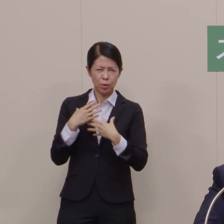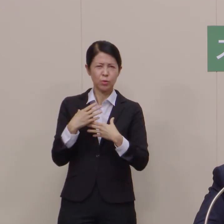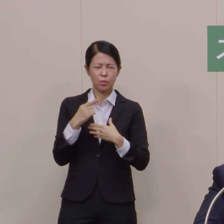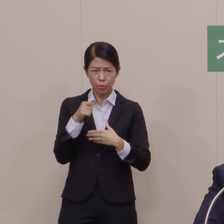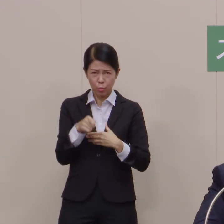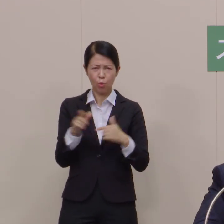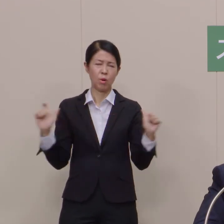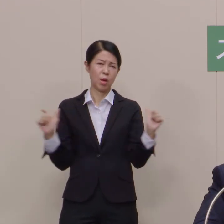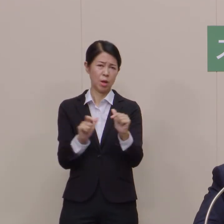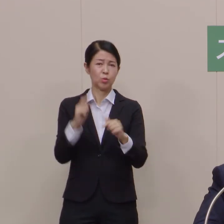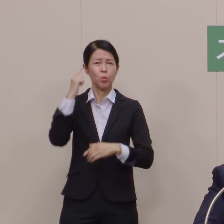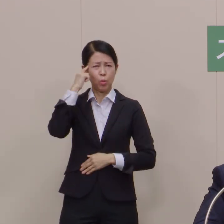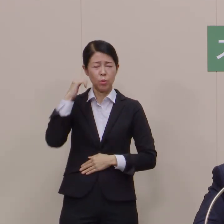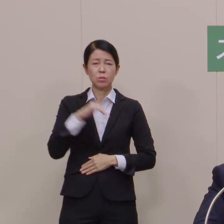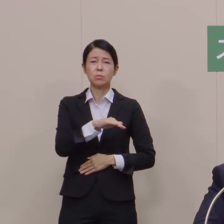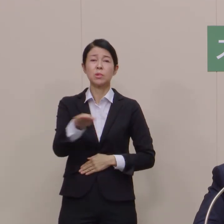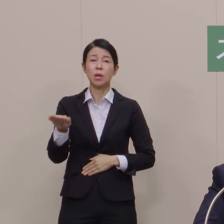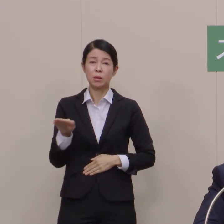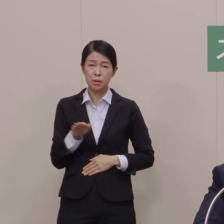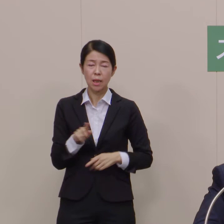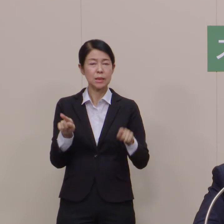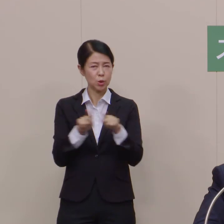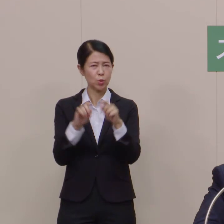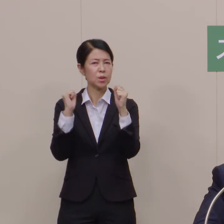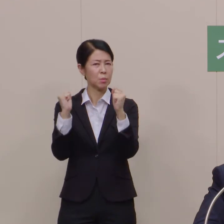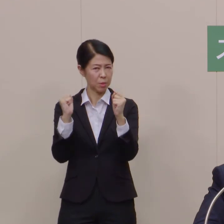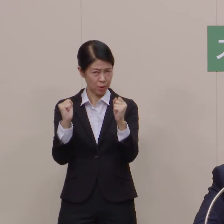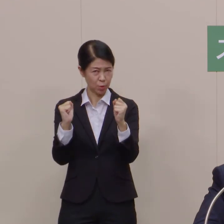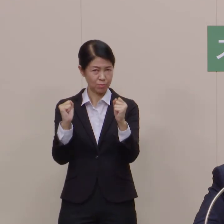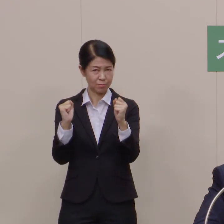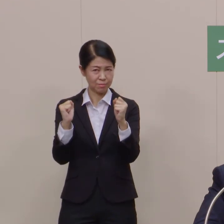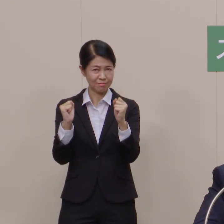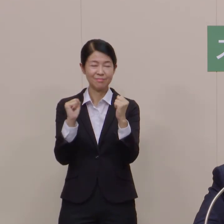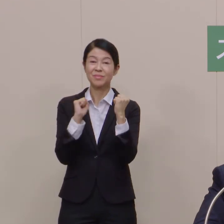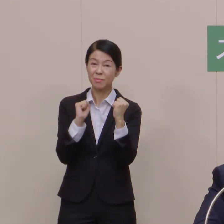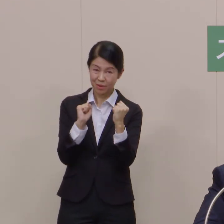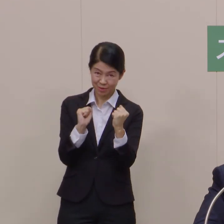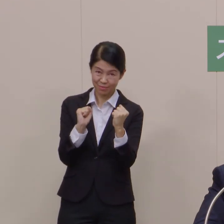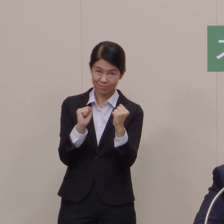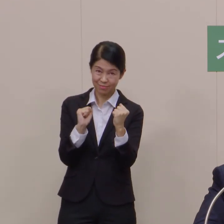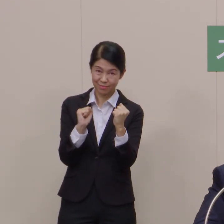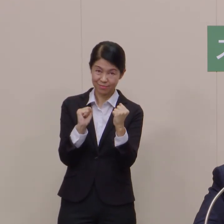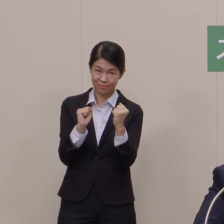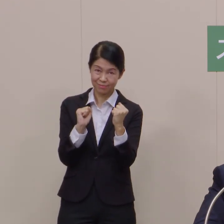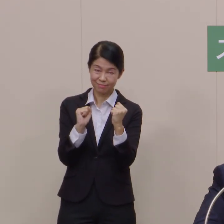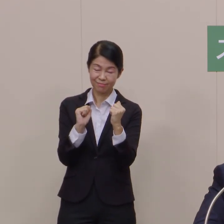。なので皆さん一緒に頑張りましょう。 頑張りましょう。